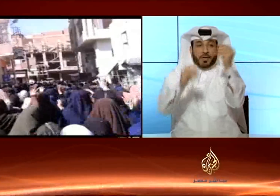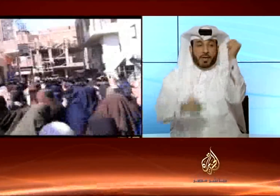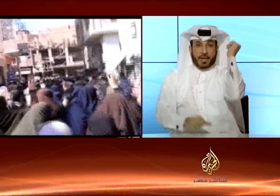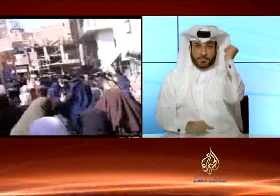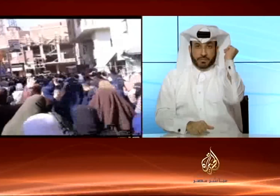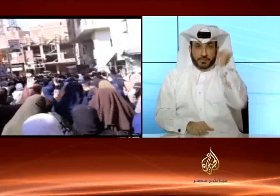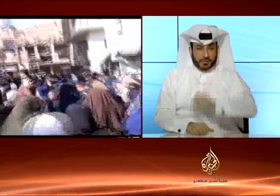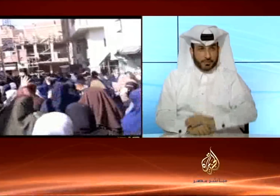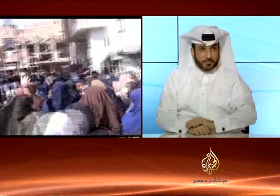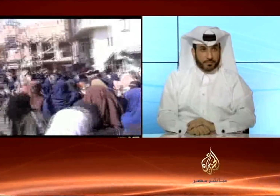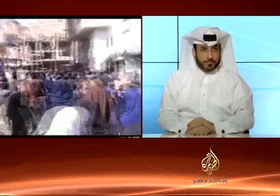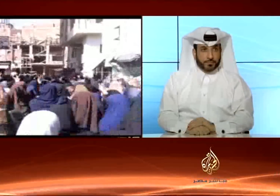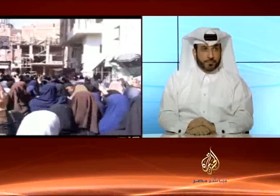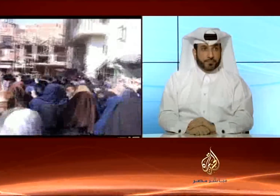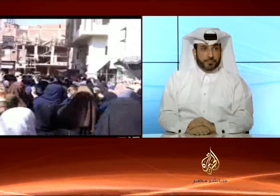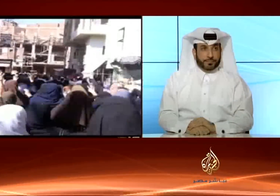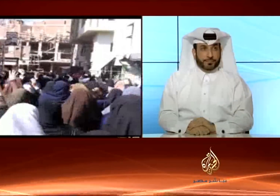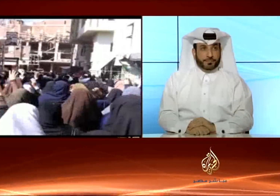امس